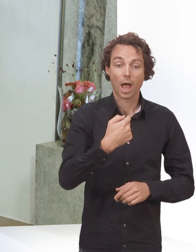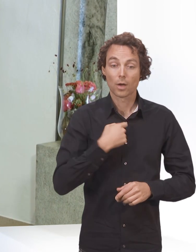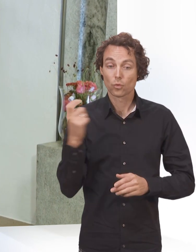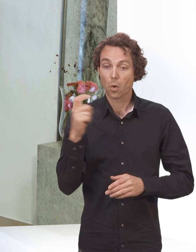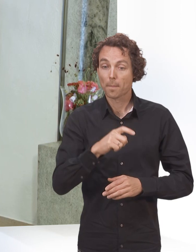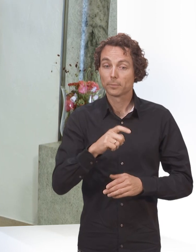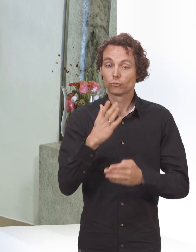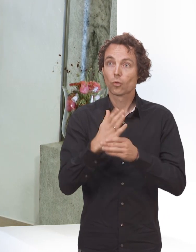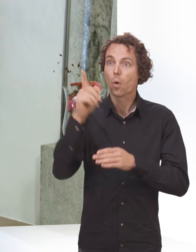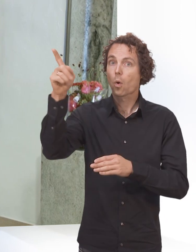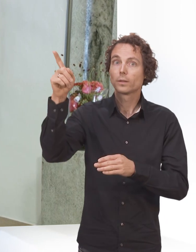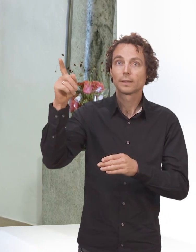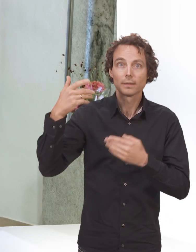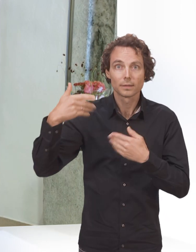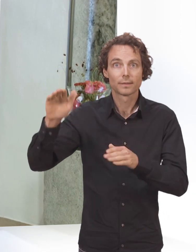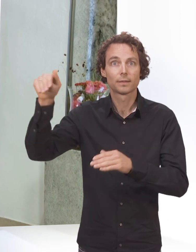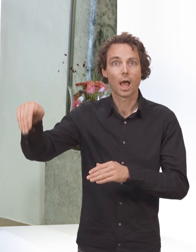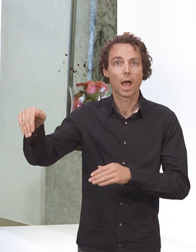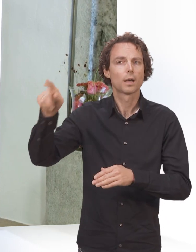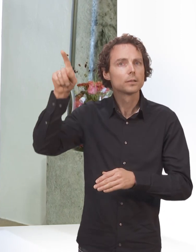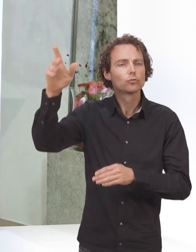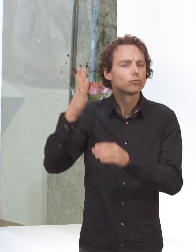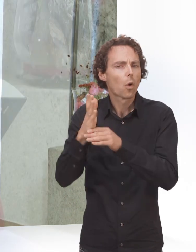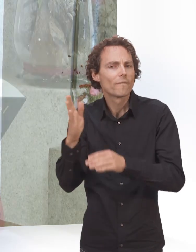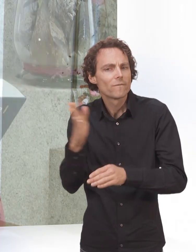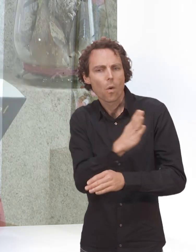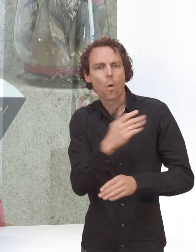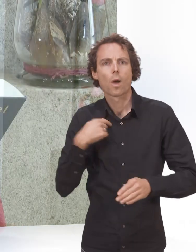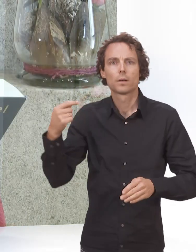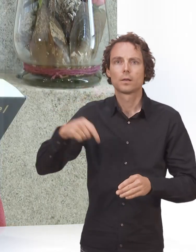mir gewesen ist, denn er war eher als ich.